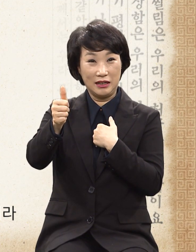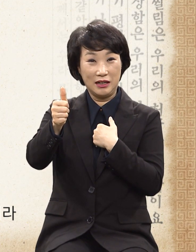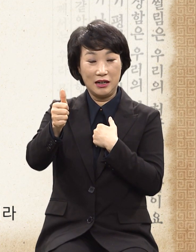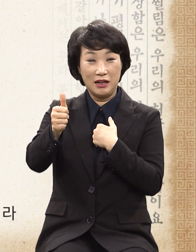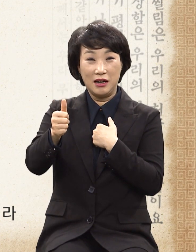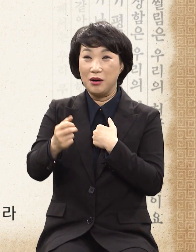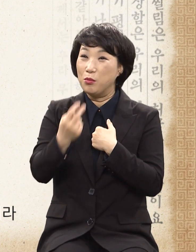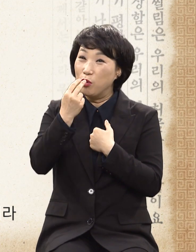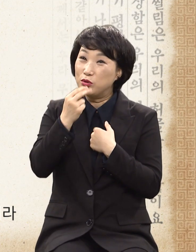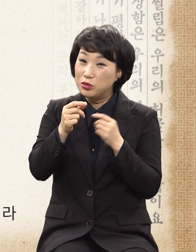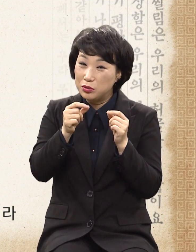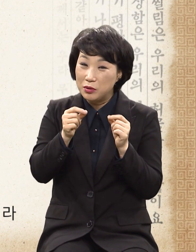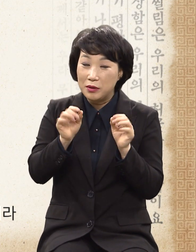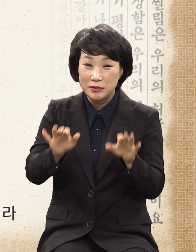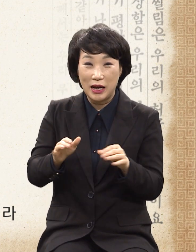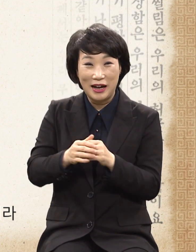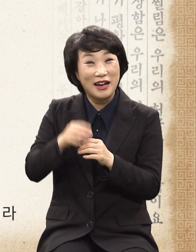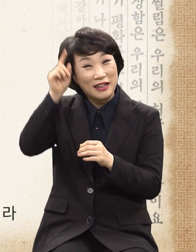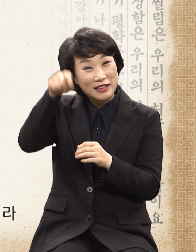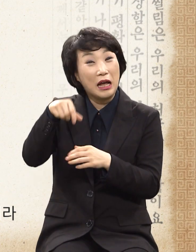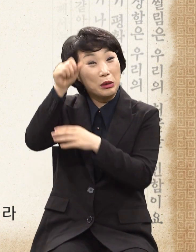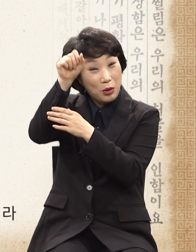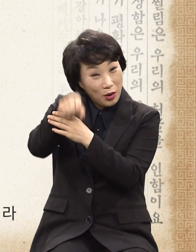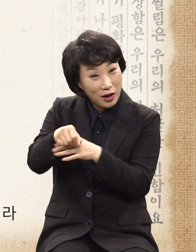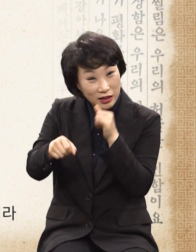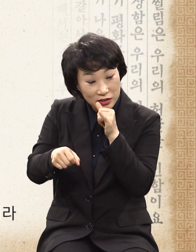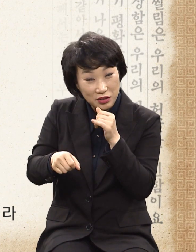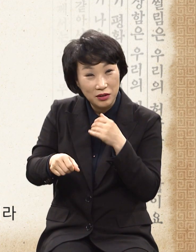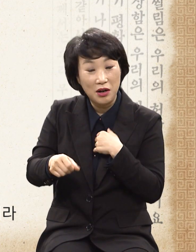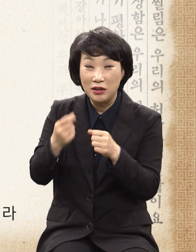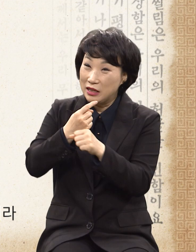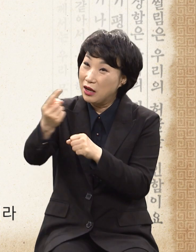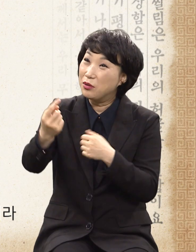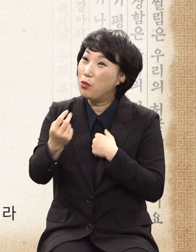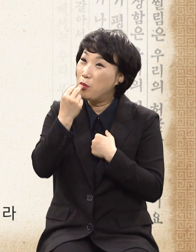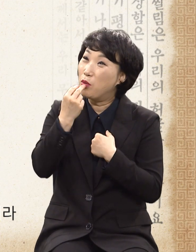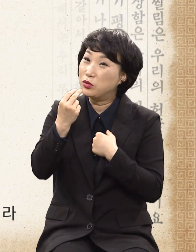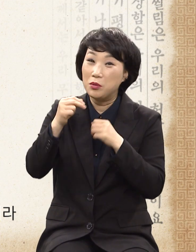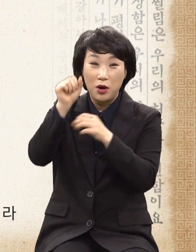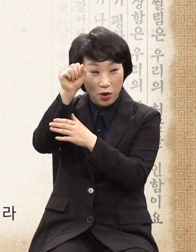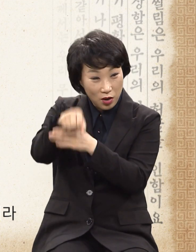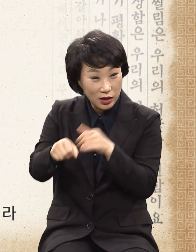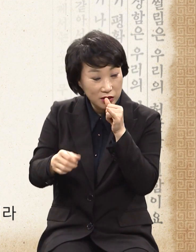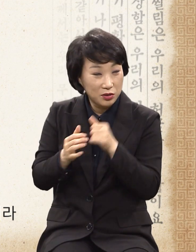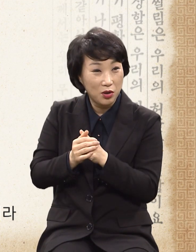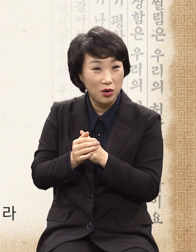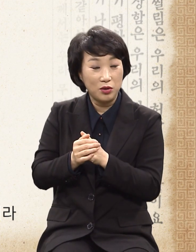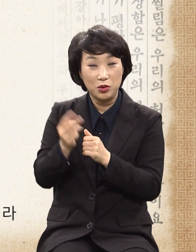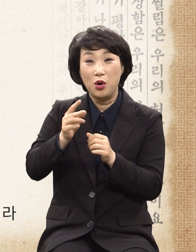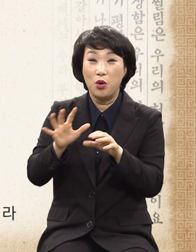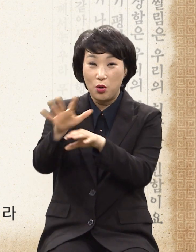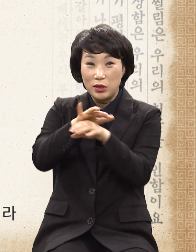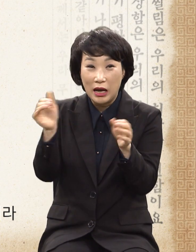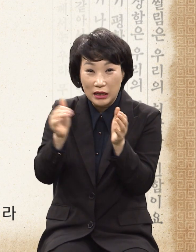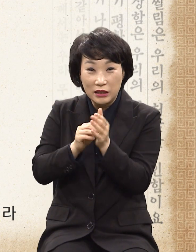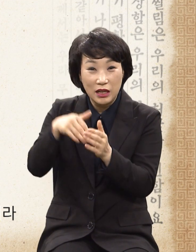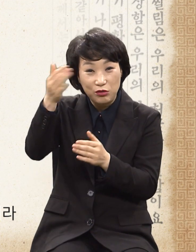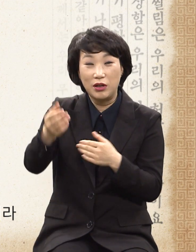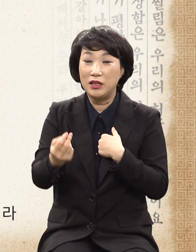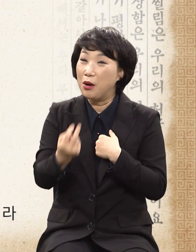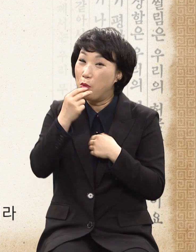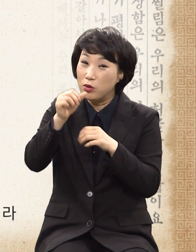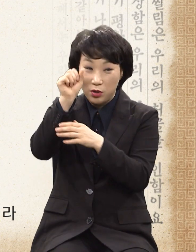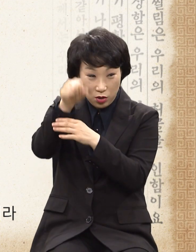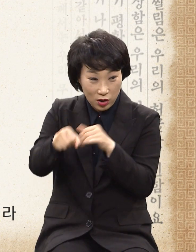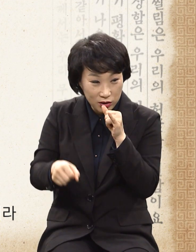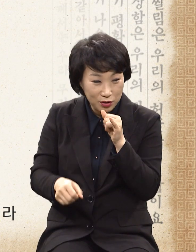내게 목숨을 내일도 주신다면, 내년도 주신다면, 그리고 코로나가 끝난 다음에도